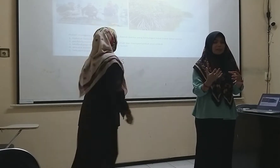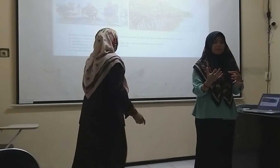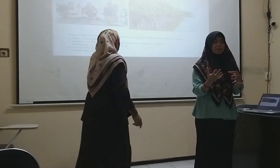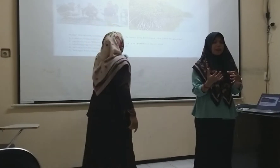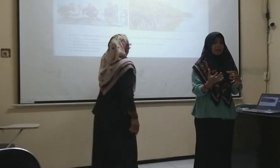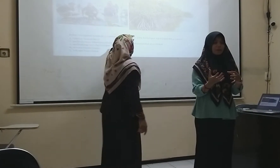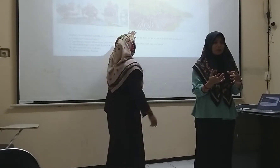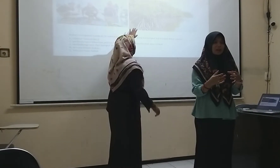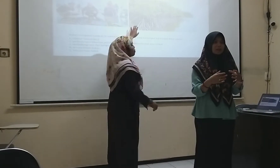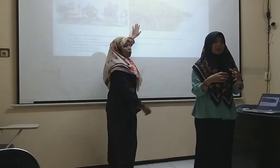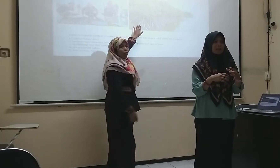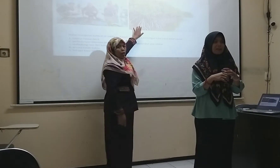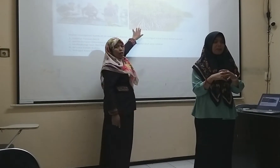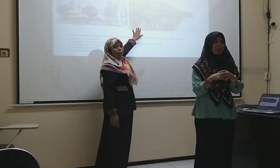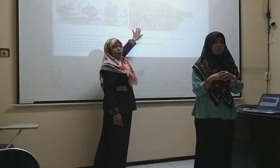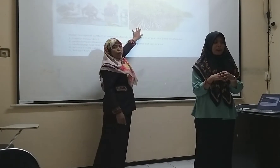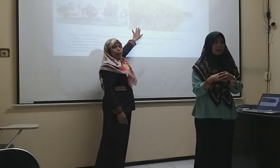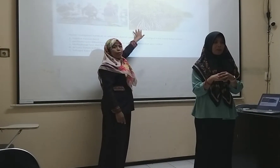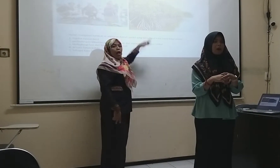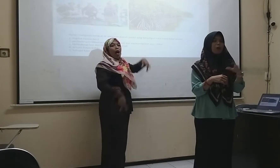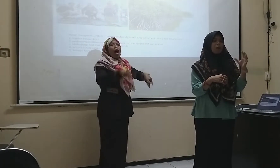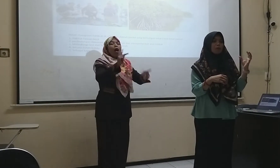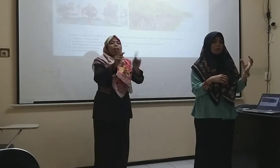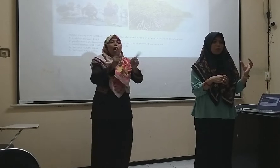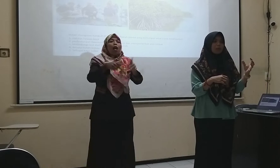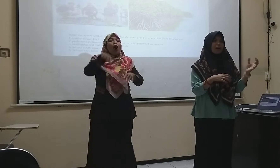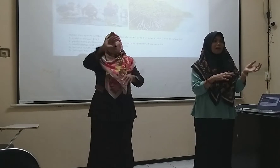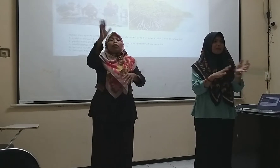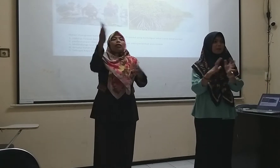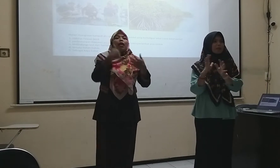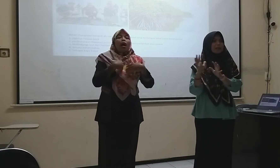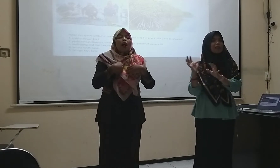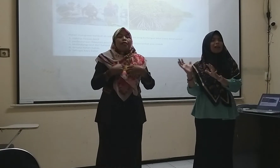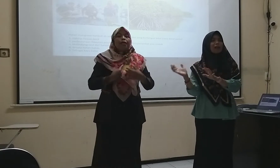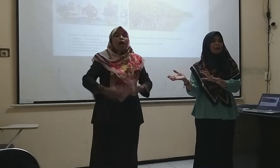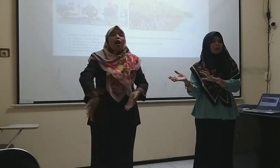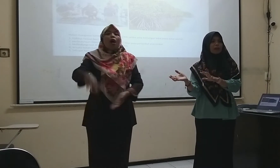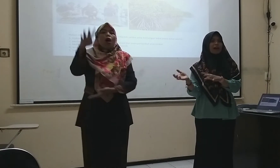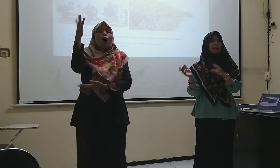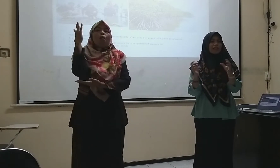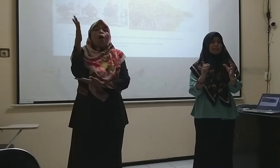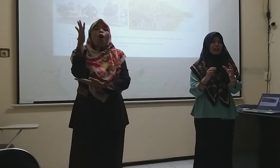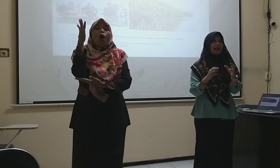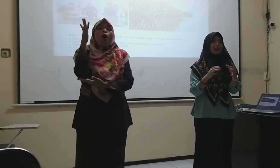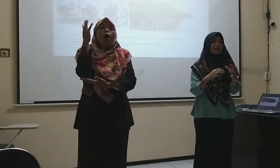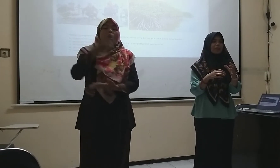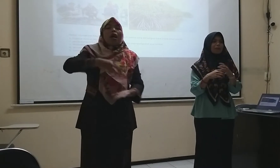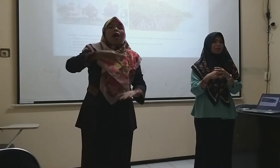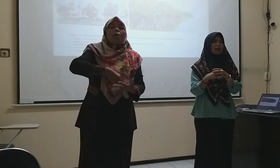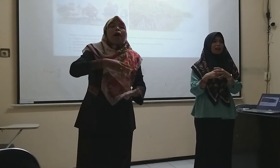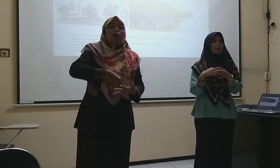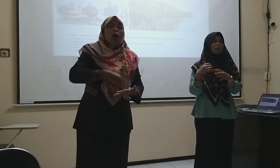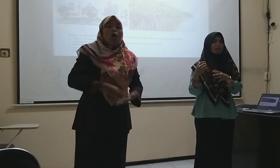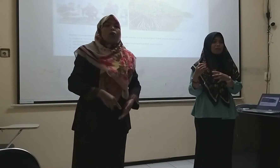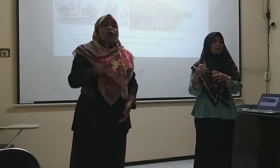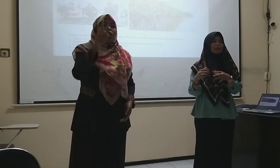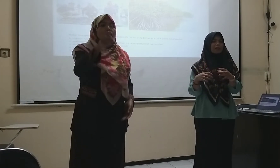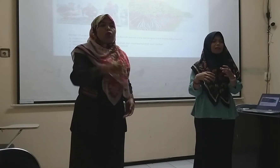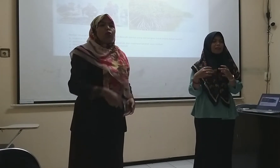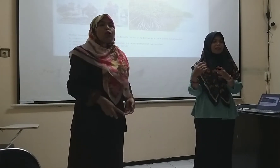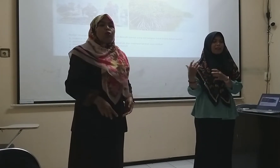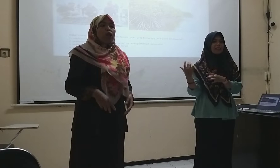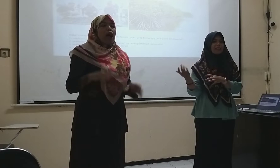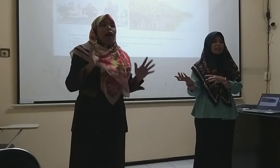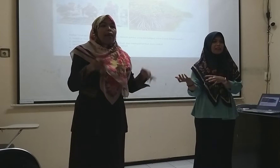tidak ada mangrove, kalau tidak ada pohon bakau, lumpur itu akan masuk ke laut, akhirnya akan merusak ekosistem